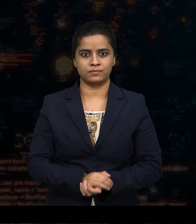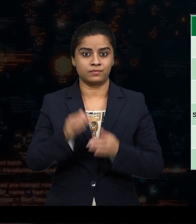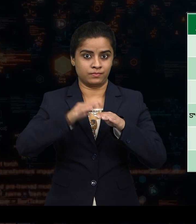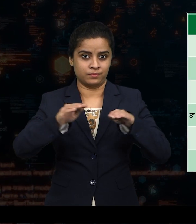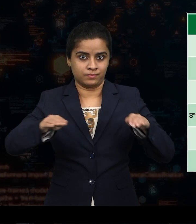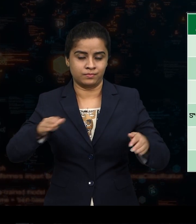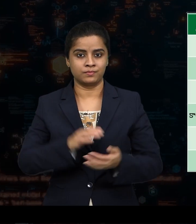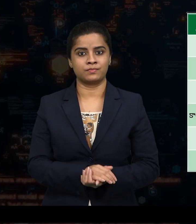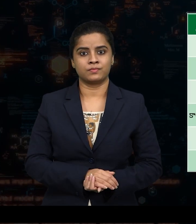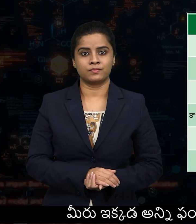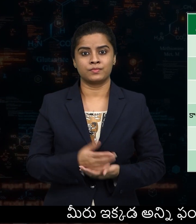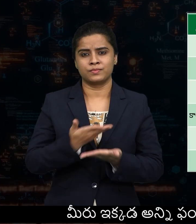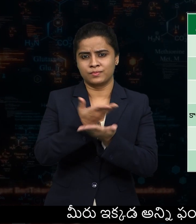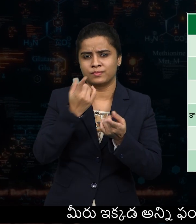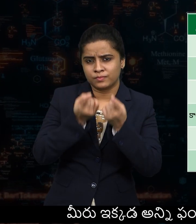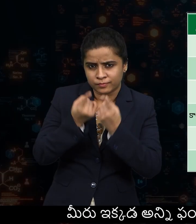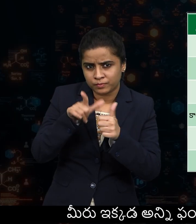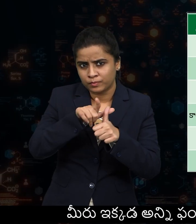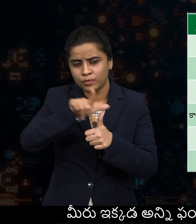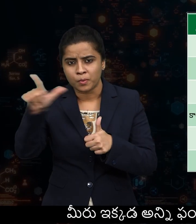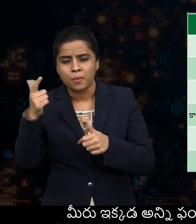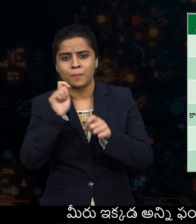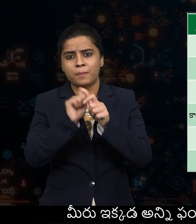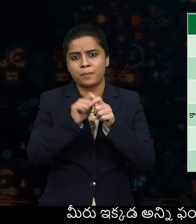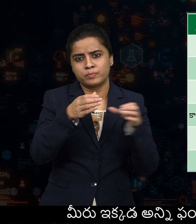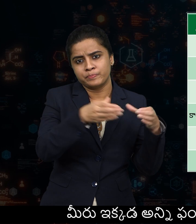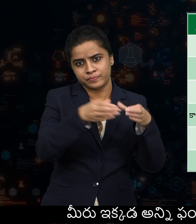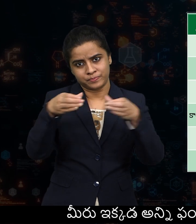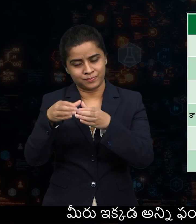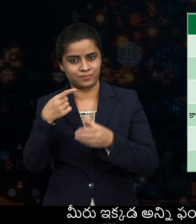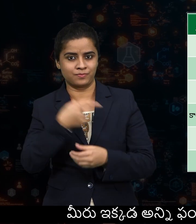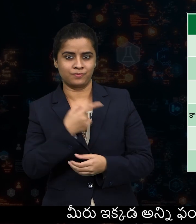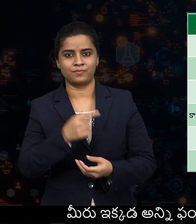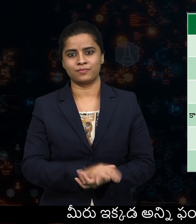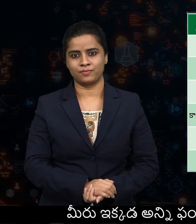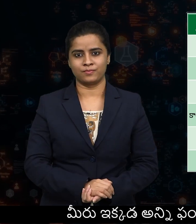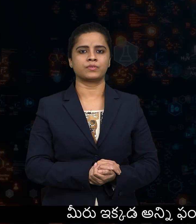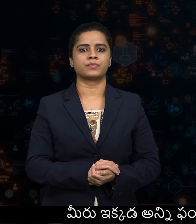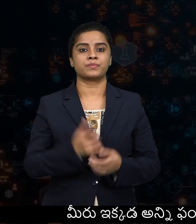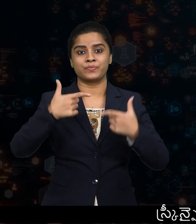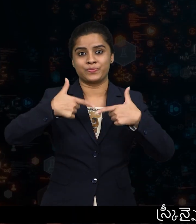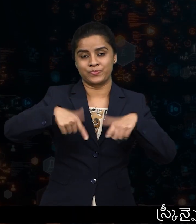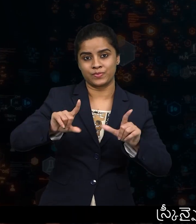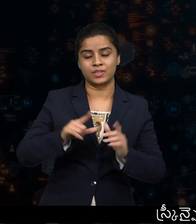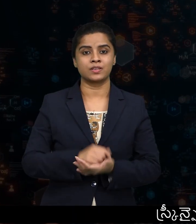పిల్లలు, మీరు ఇక్కడ అన్ని ఫంక్షనల్ గ్రూపులను తనిఖీ చేయవచ్చు. స్క్రీన్పై